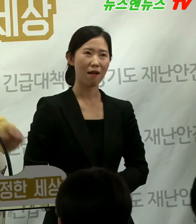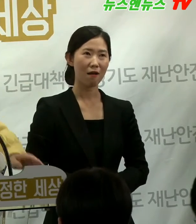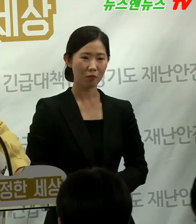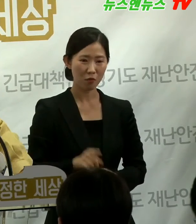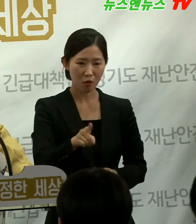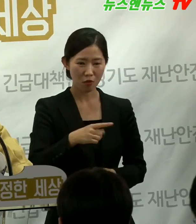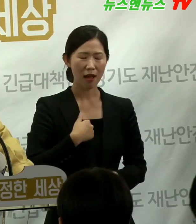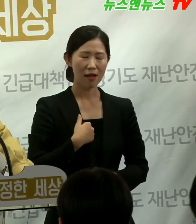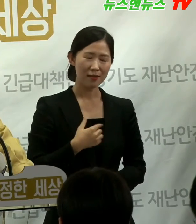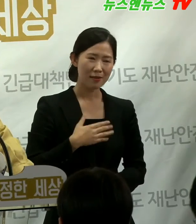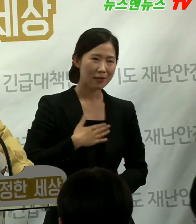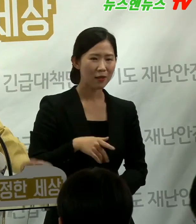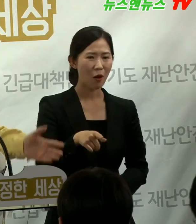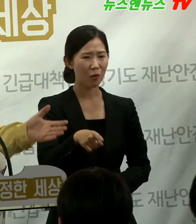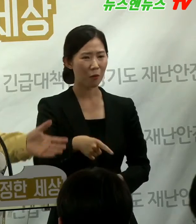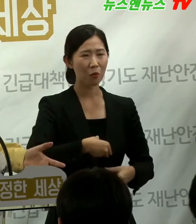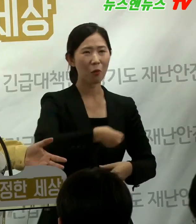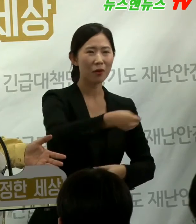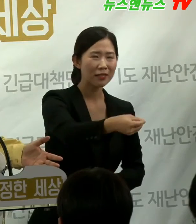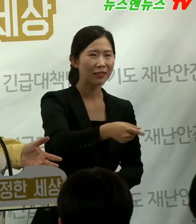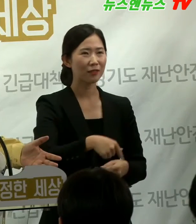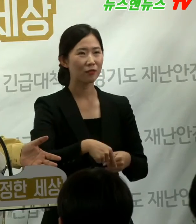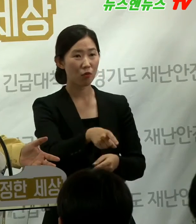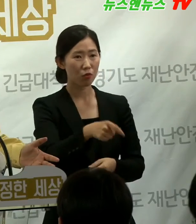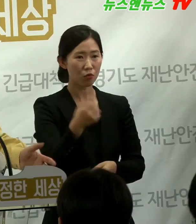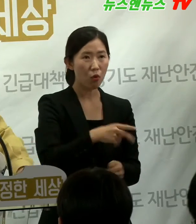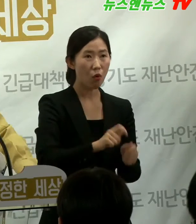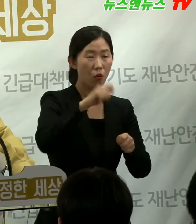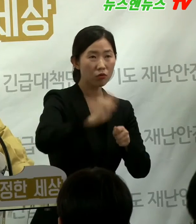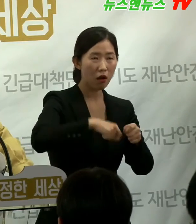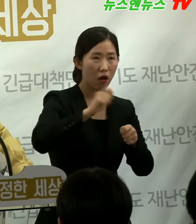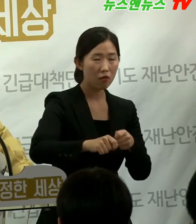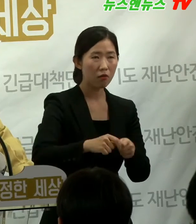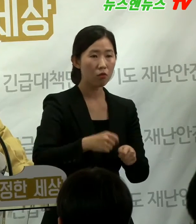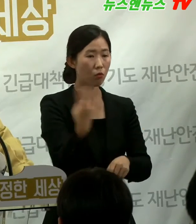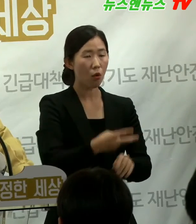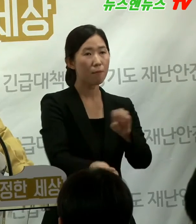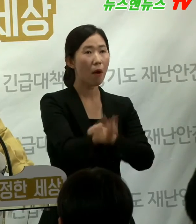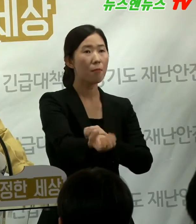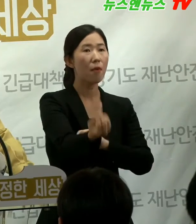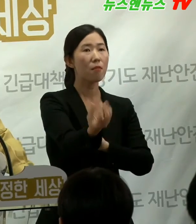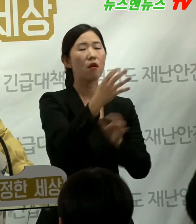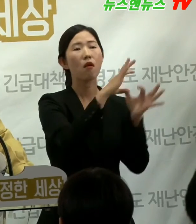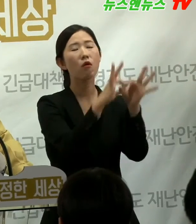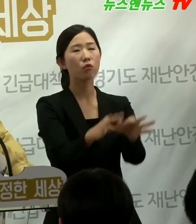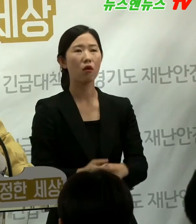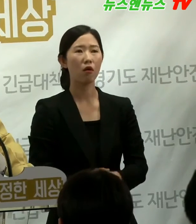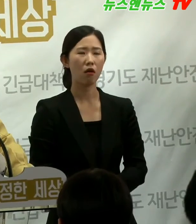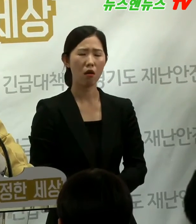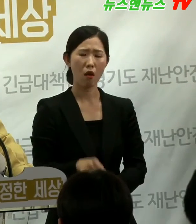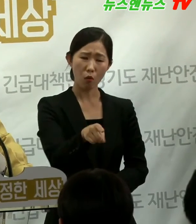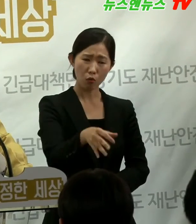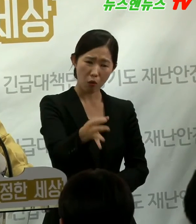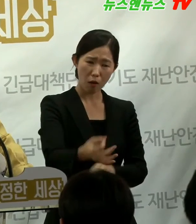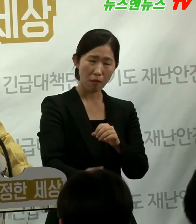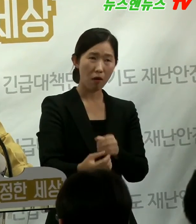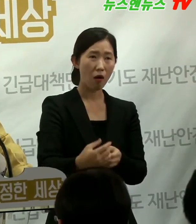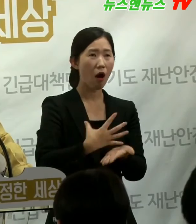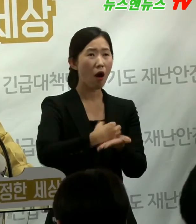판 다 따먹고 그랬어요. 그럼 판이 깨지잖아요. 그 다음에 또 한 게 뭡니까? 너무 많이 땄으니까 이렇게